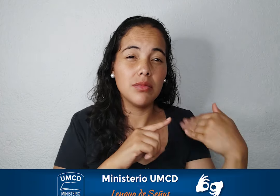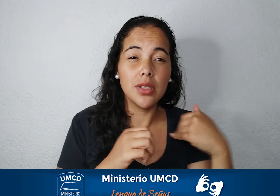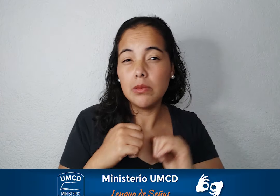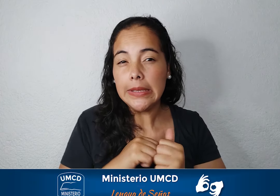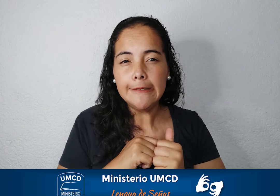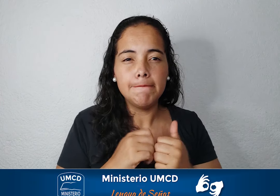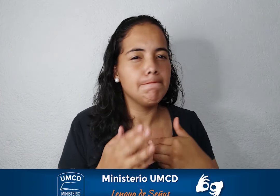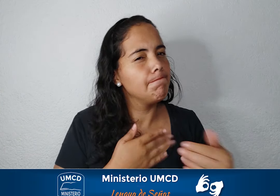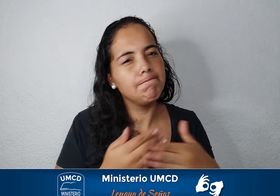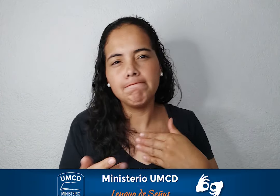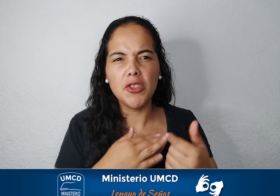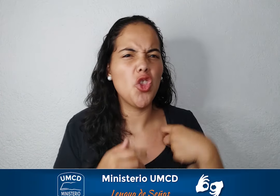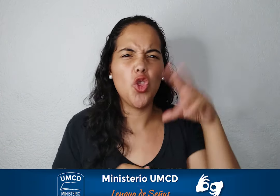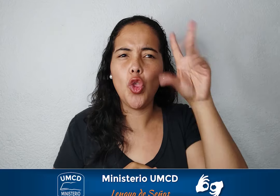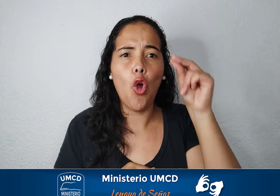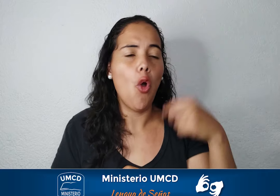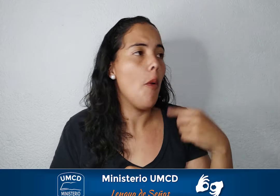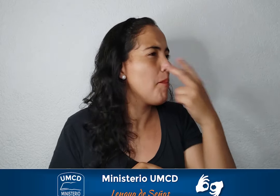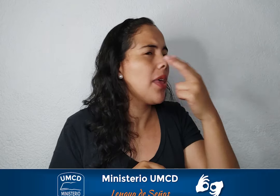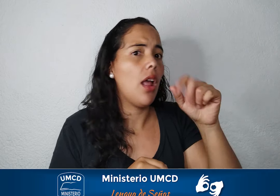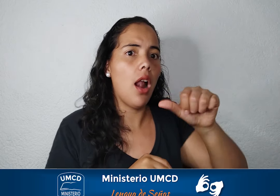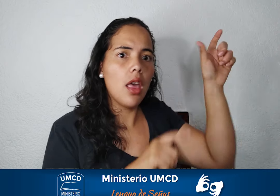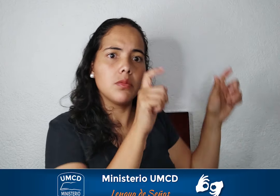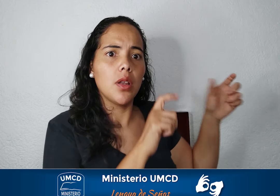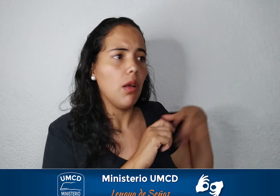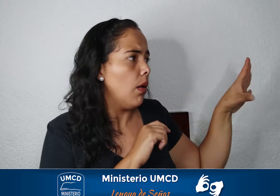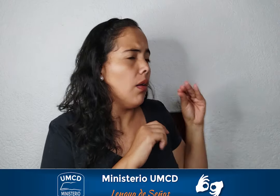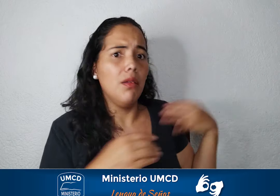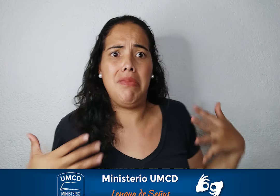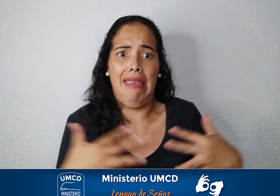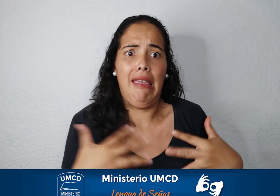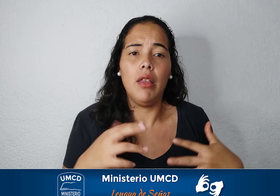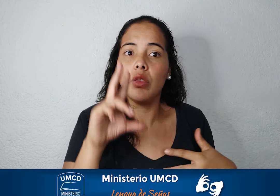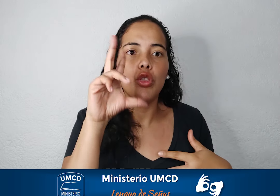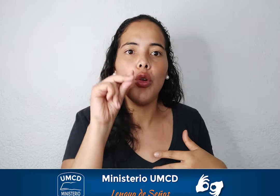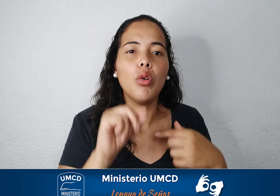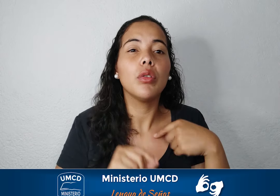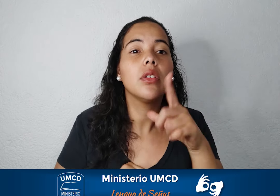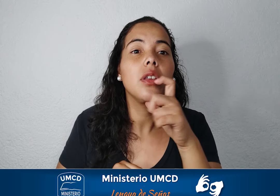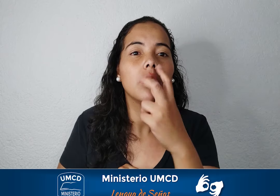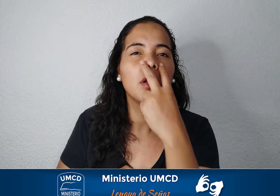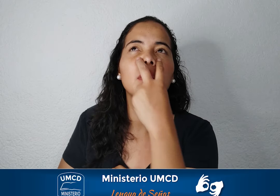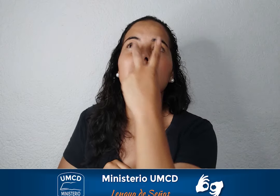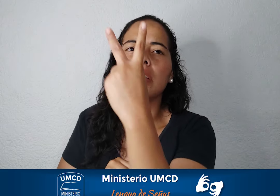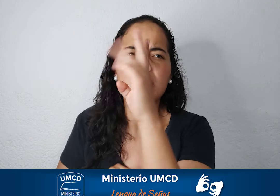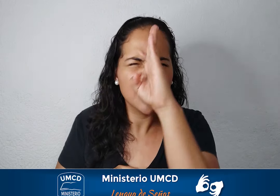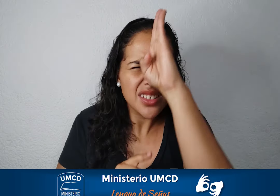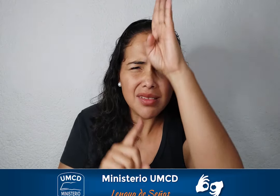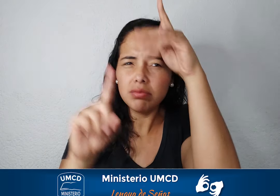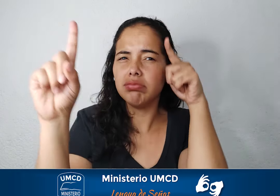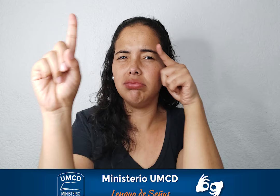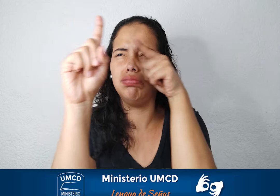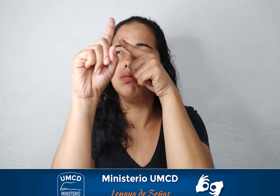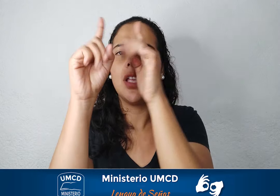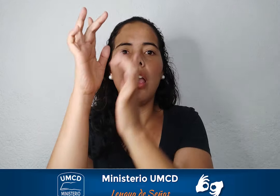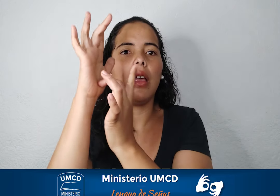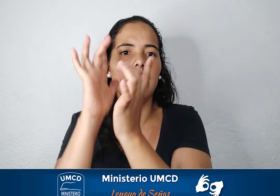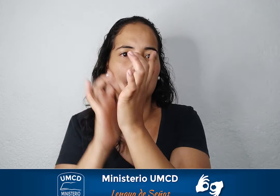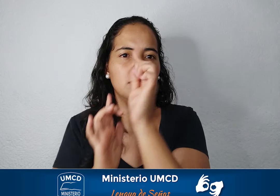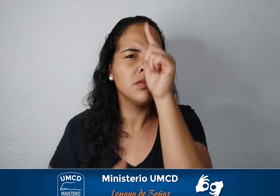dificultades, no basado en lo que pasa alrededor de sí mismo, sino quien está en el control de todo eso que